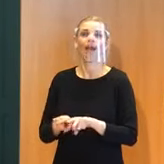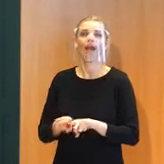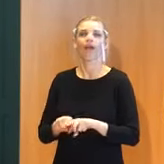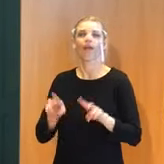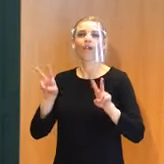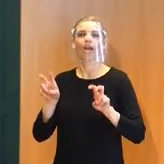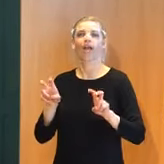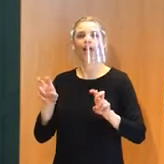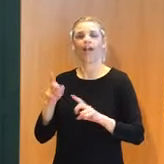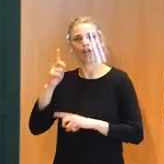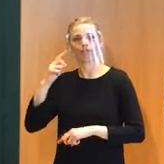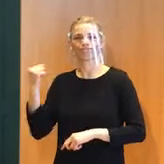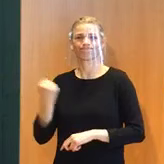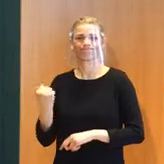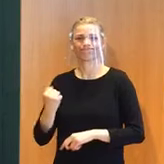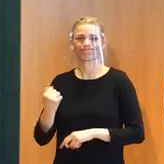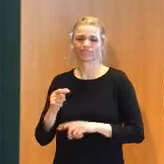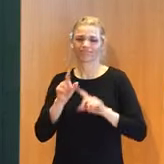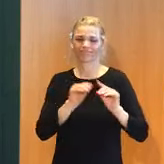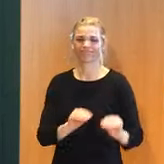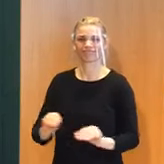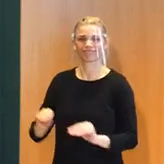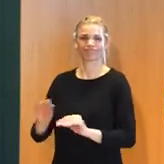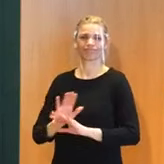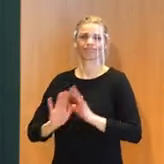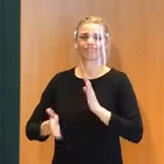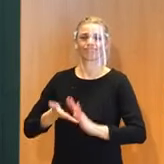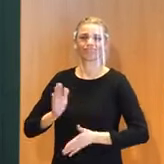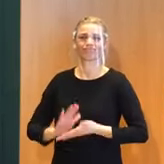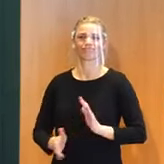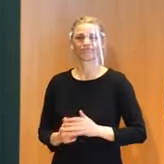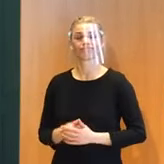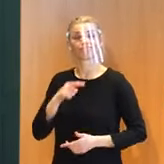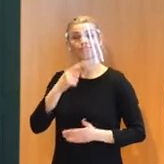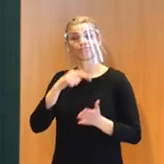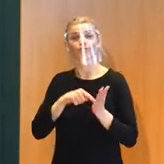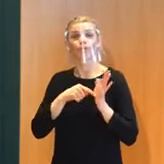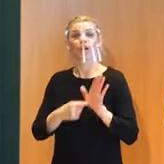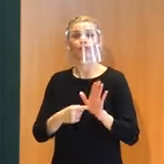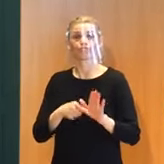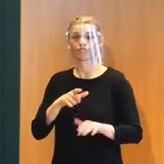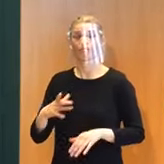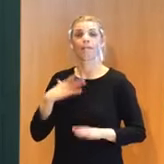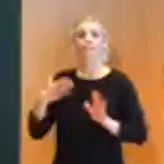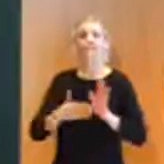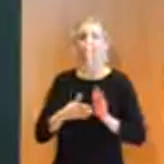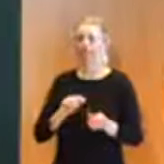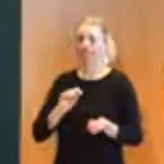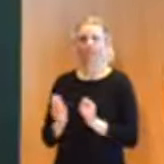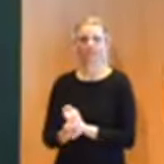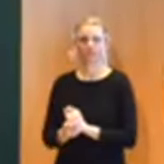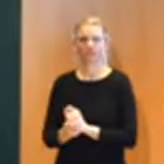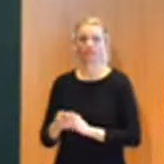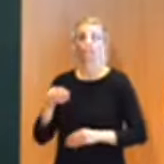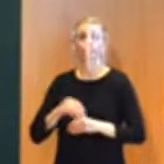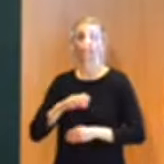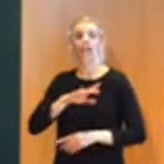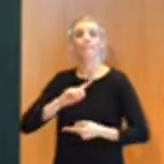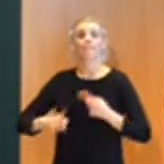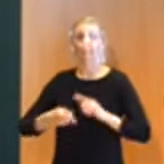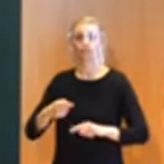lacné chytráctvo. A ukazuje to, že Igor Matovič sa nezmenil a v tejto politike bude